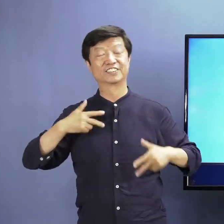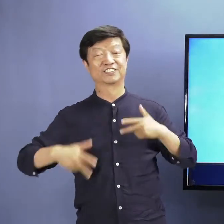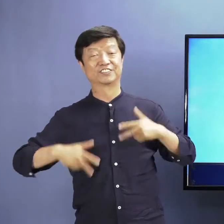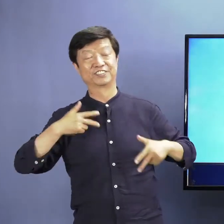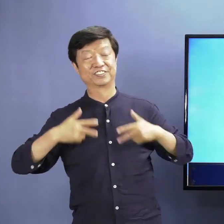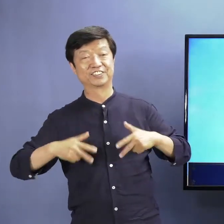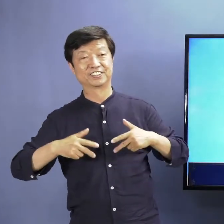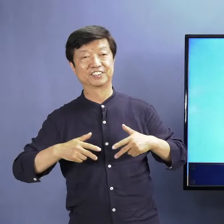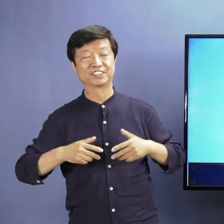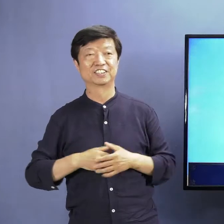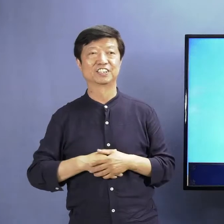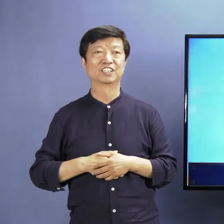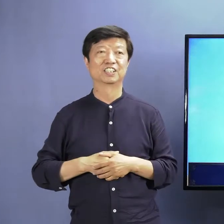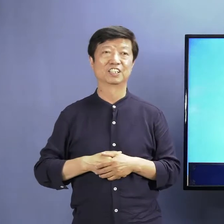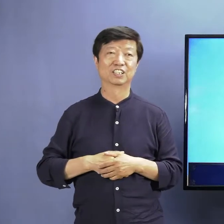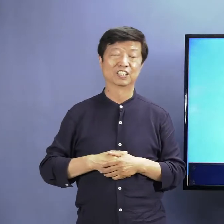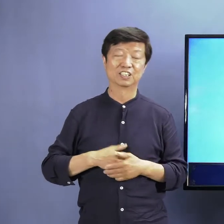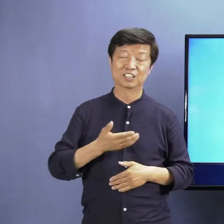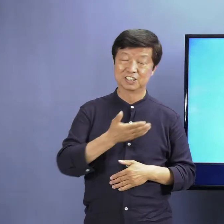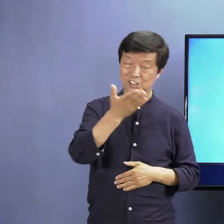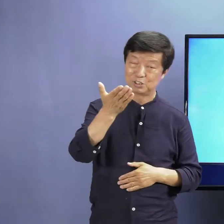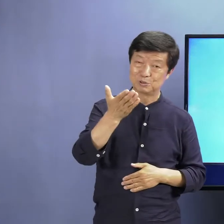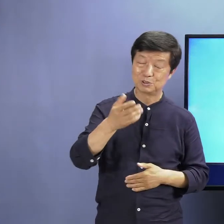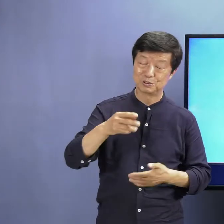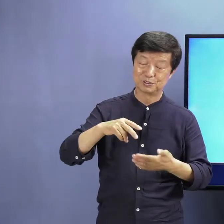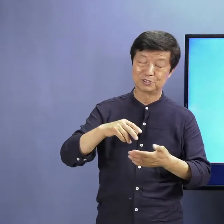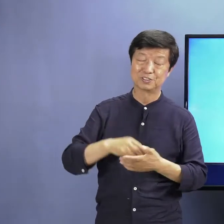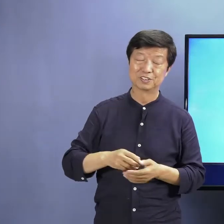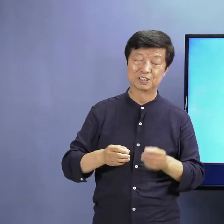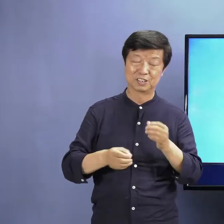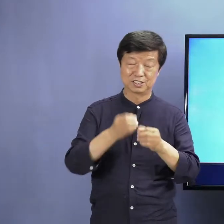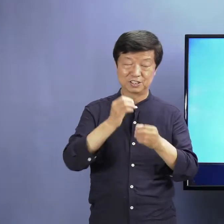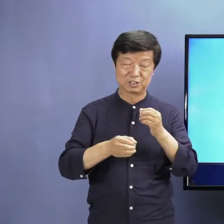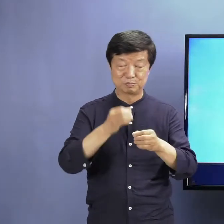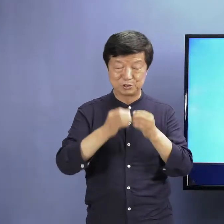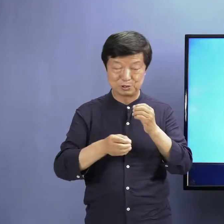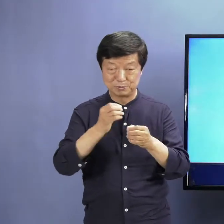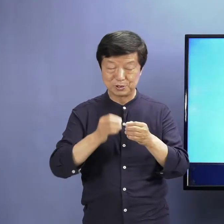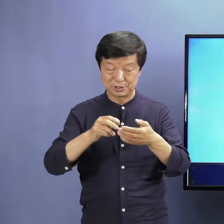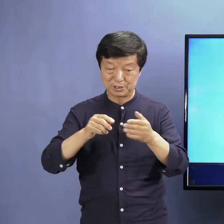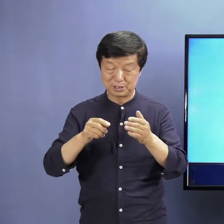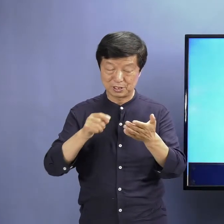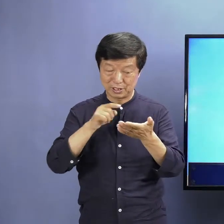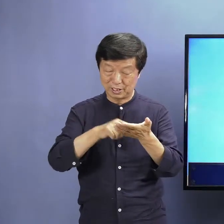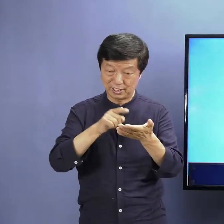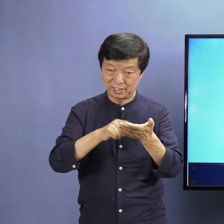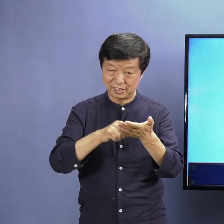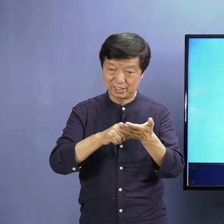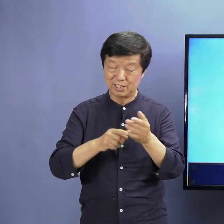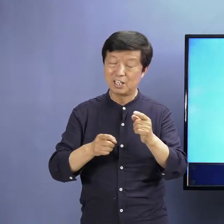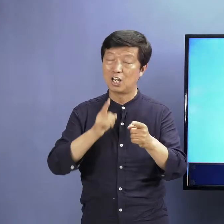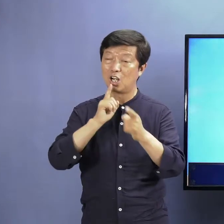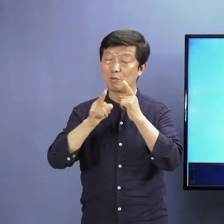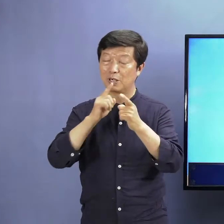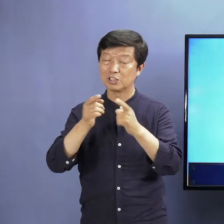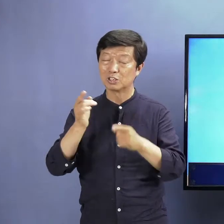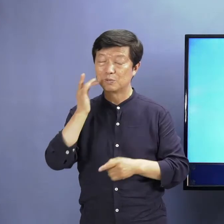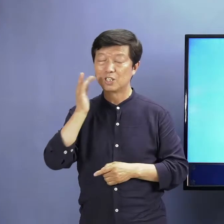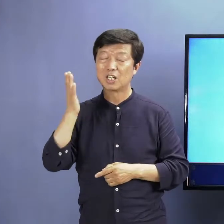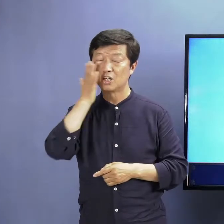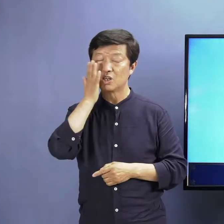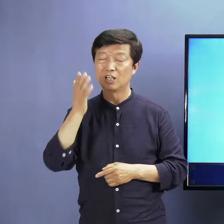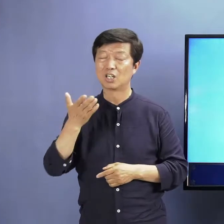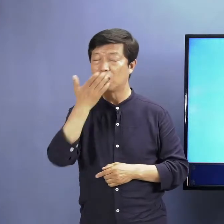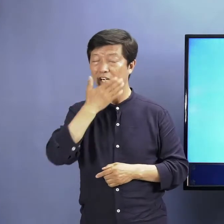여러분, 솔직히 생소하지 않으세요? 시편에서 뭐 보면 뭐 말씀이 꿀과